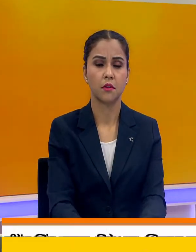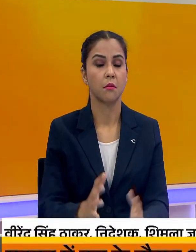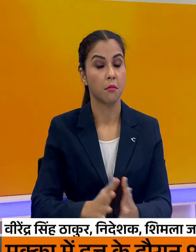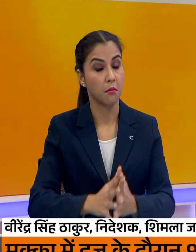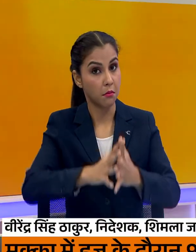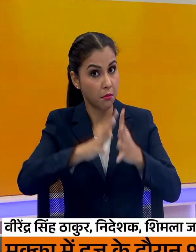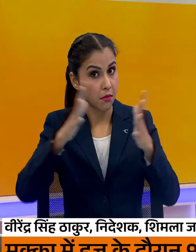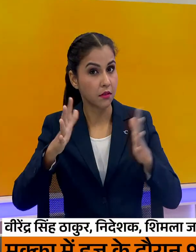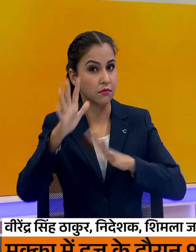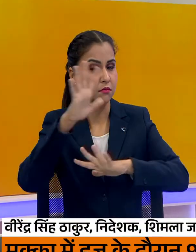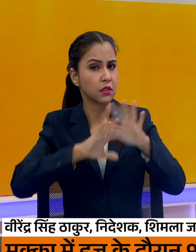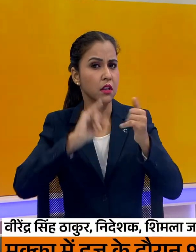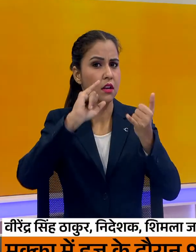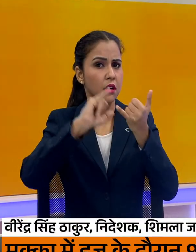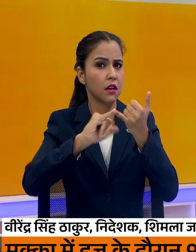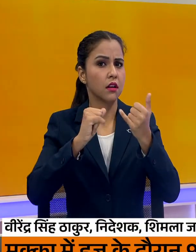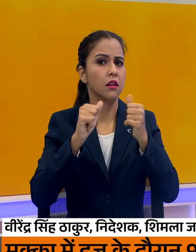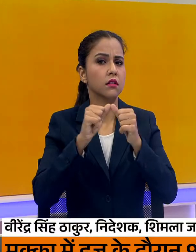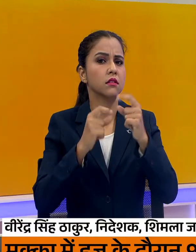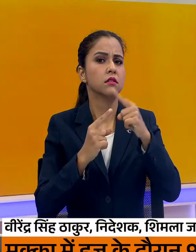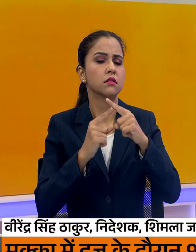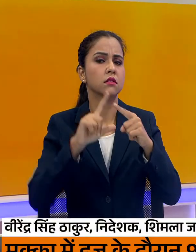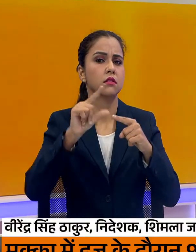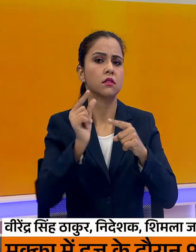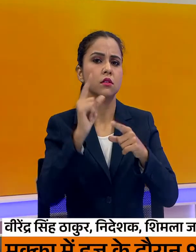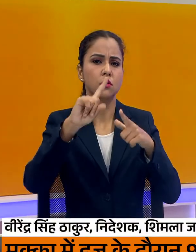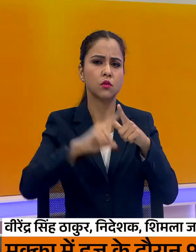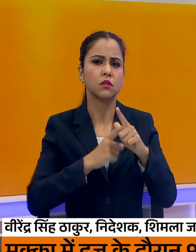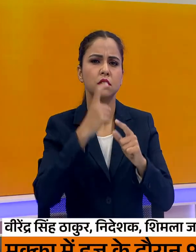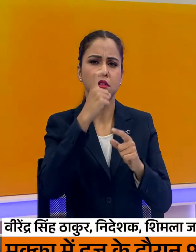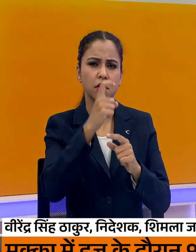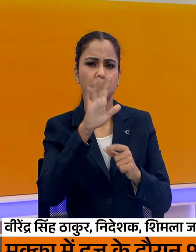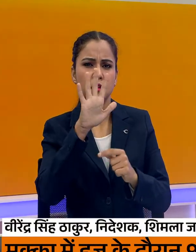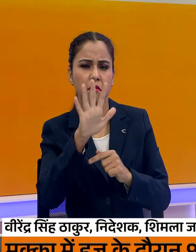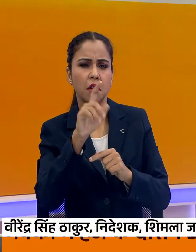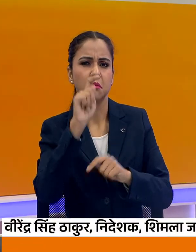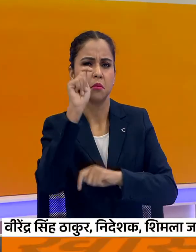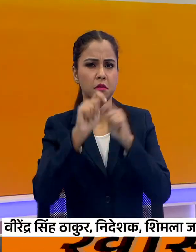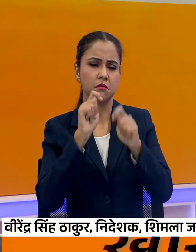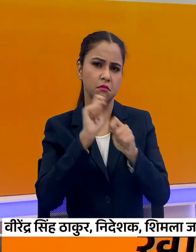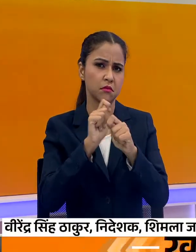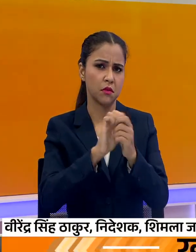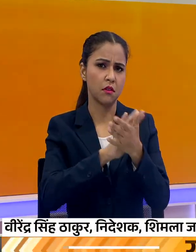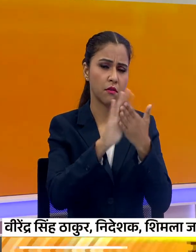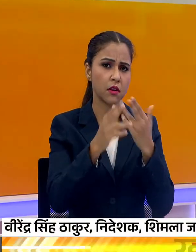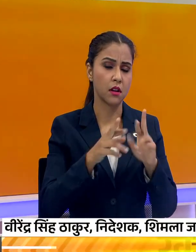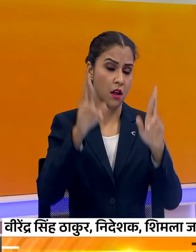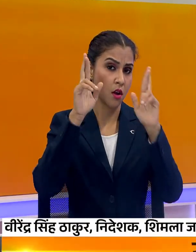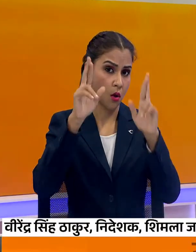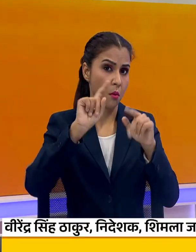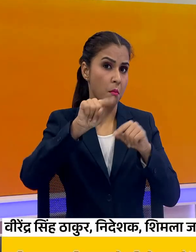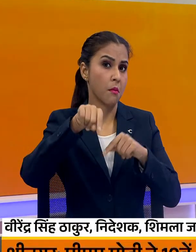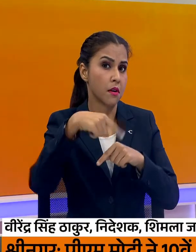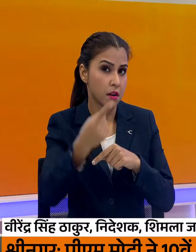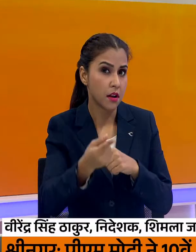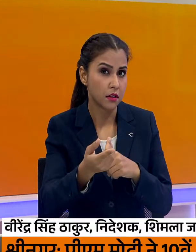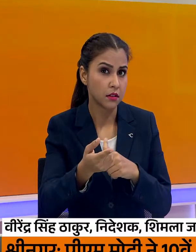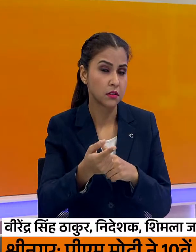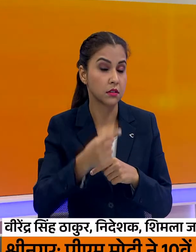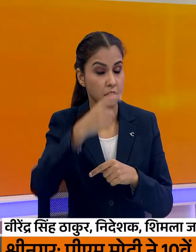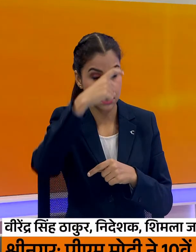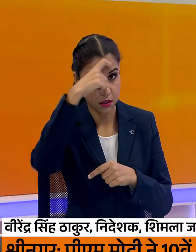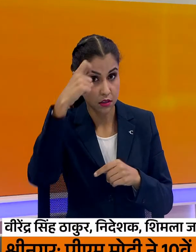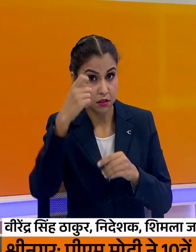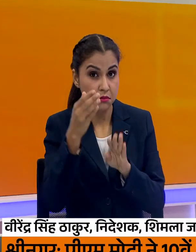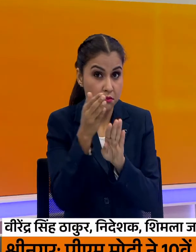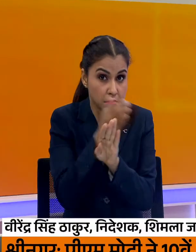बना रहे हैं रिवर सतलुज से, उसका लगभग 75% काम पूरा हो चुका है। हमें विश्वास है कि अगली गर्मी आने से